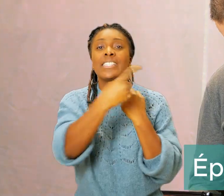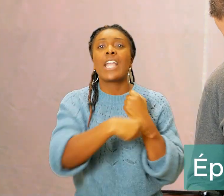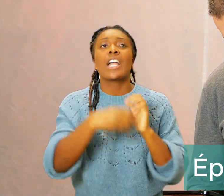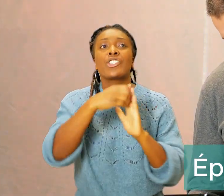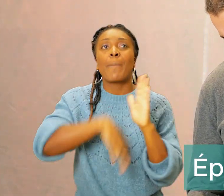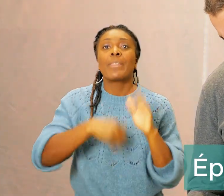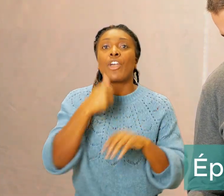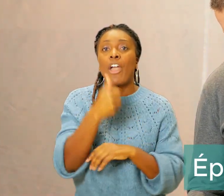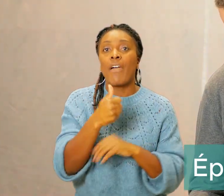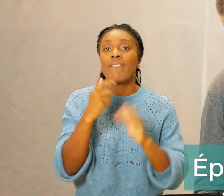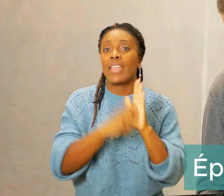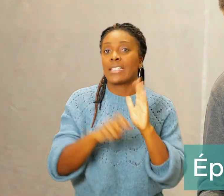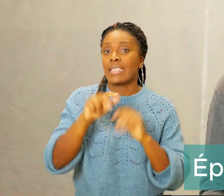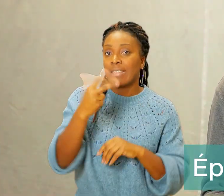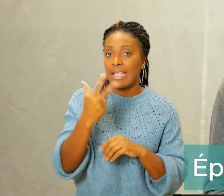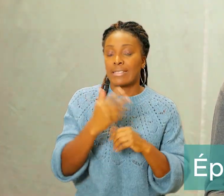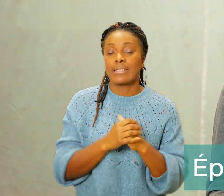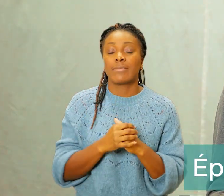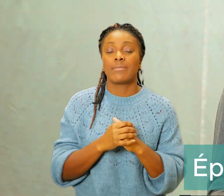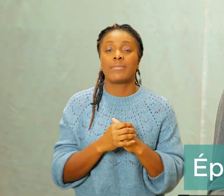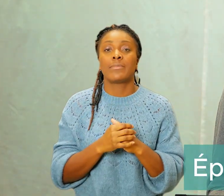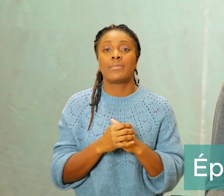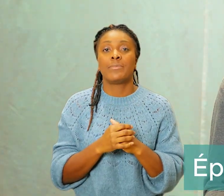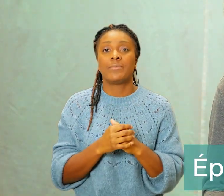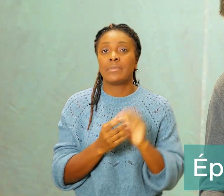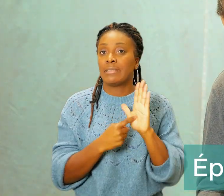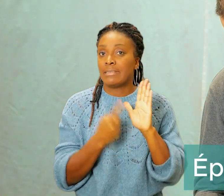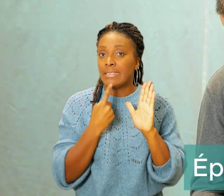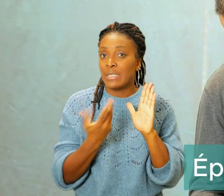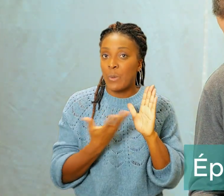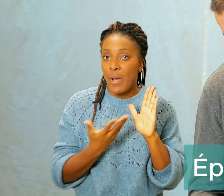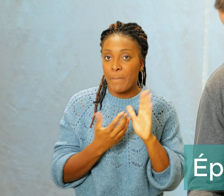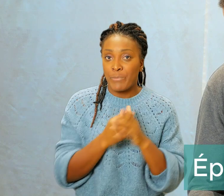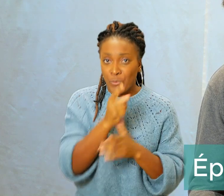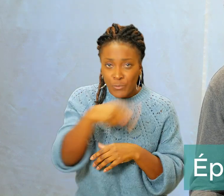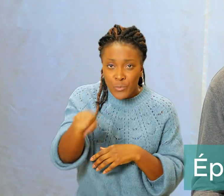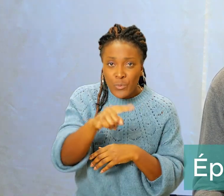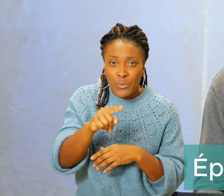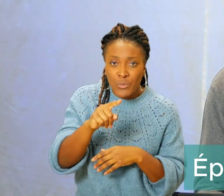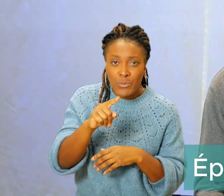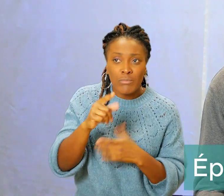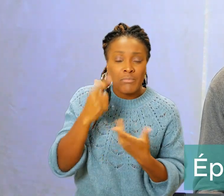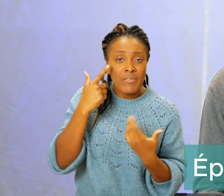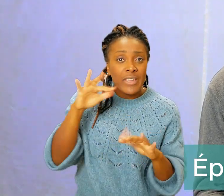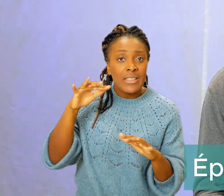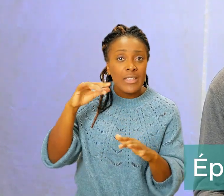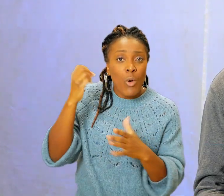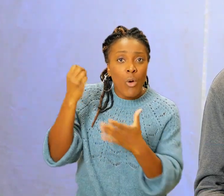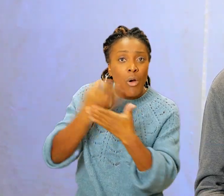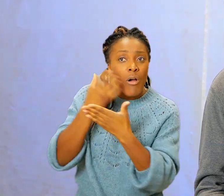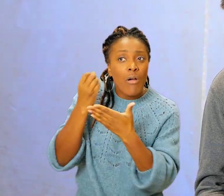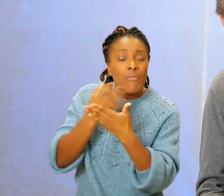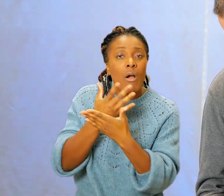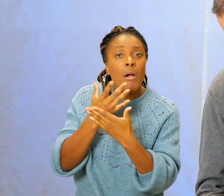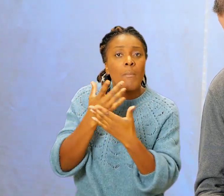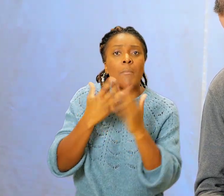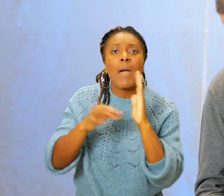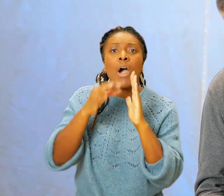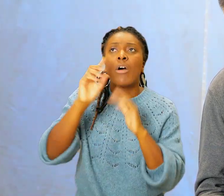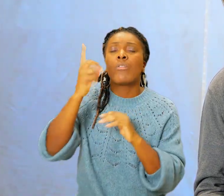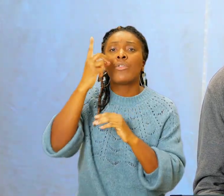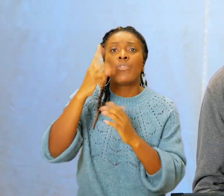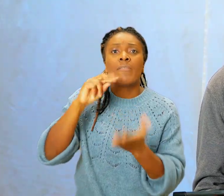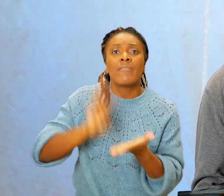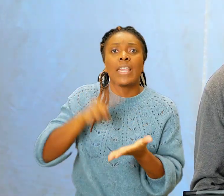1, verset 13. En lui, vous aussi, après avoir entendu la parole de la vérité, l'évangile de votre salut, en lui, vous